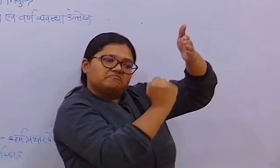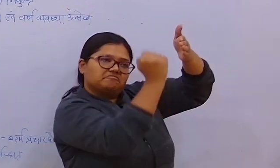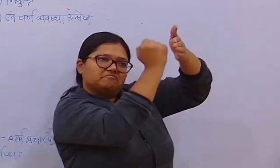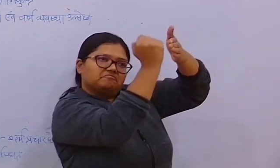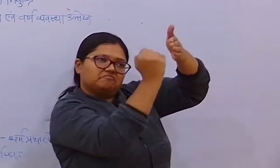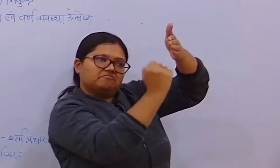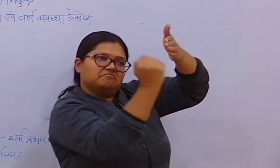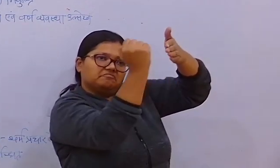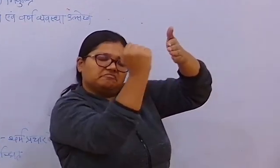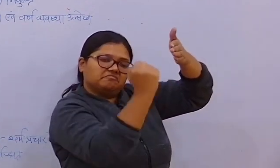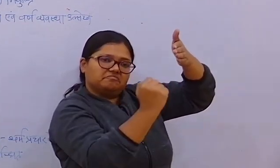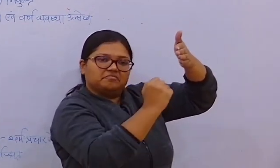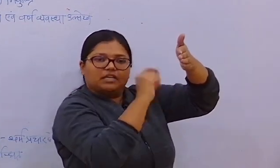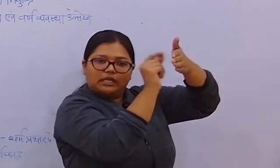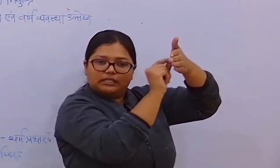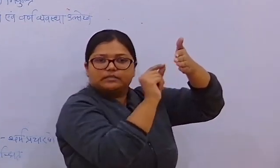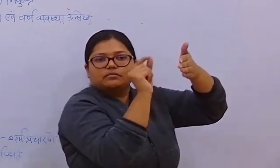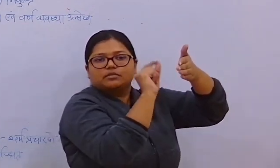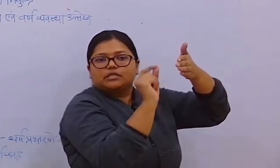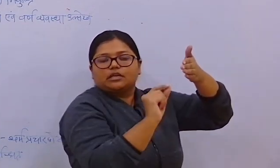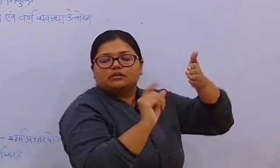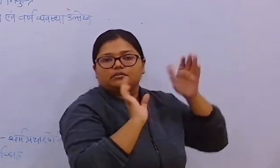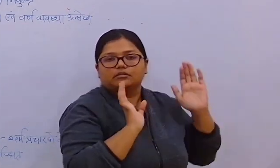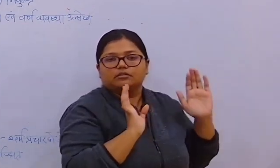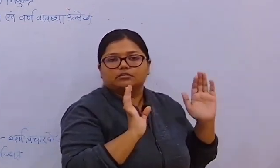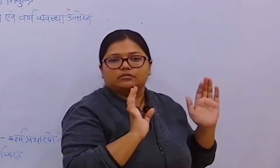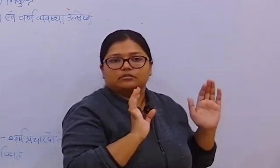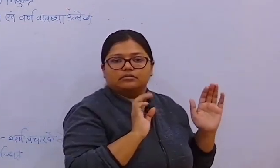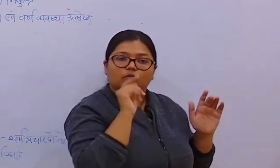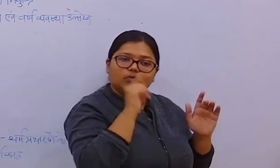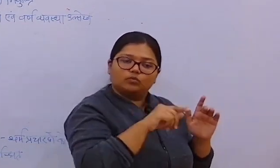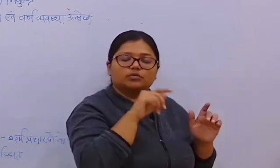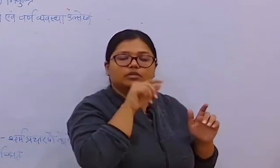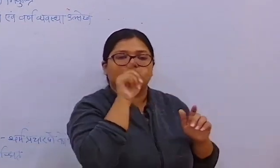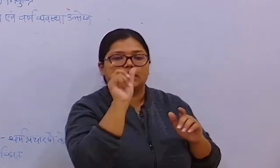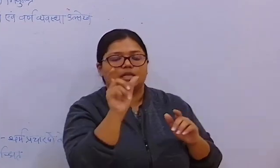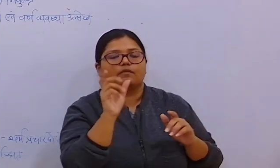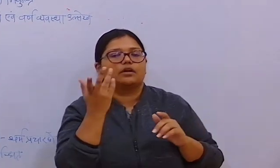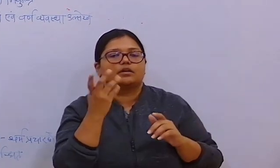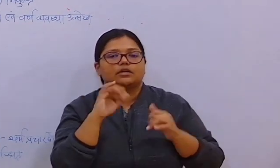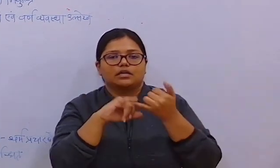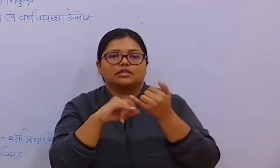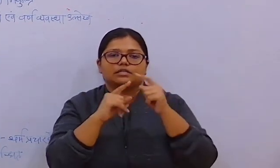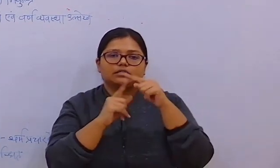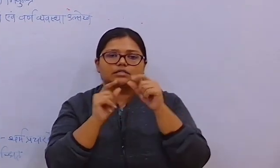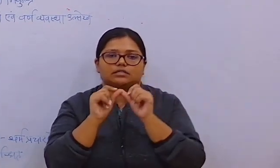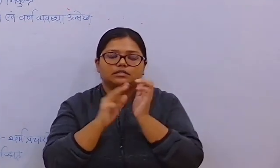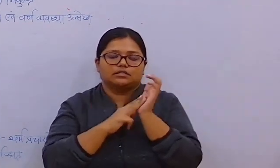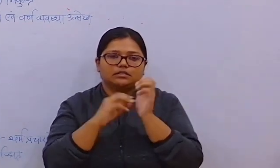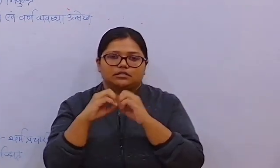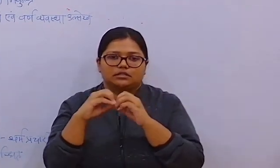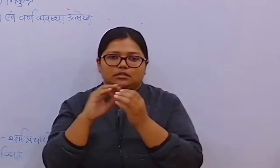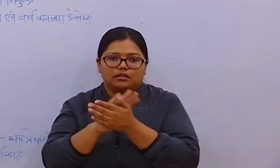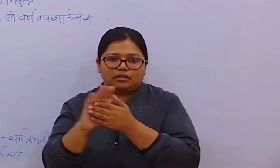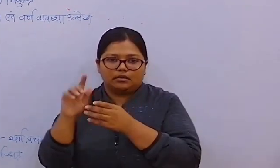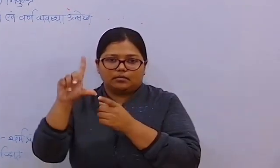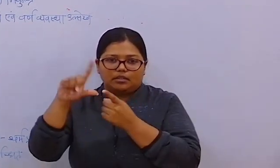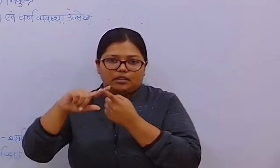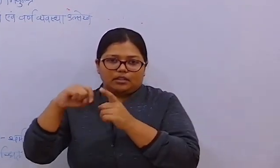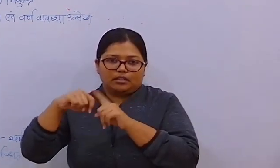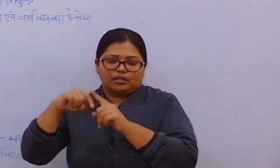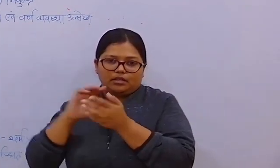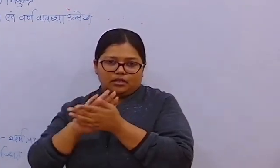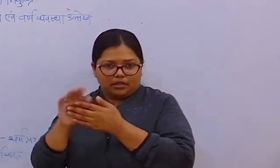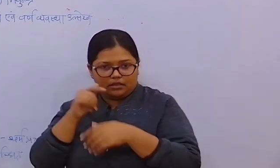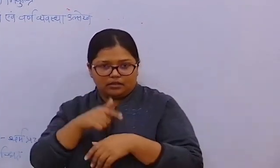किया जाता है। तो ऐसे अशोक के 7 स्तंभ मिले हैं जो कि 6 अलग अलग स्थानों से